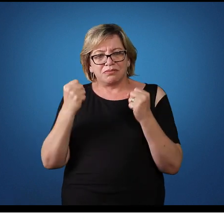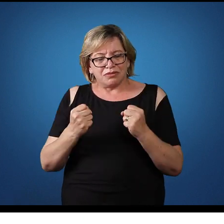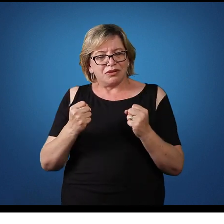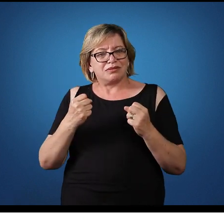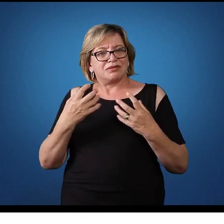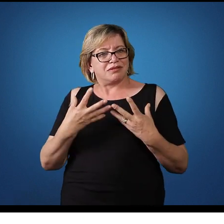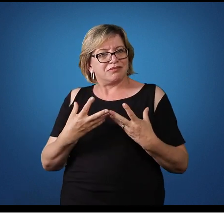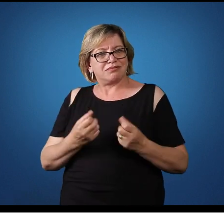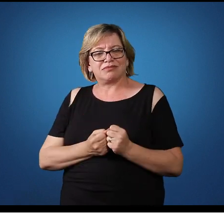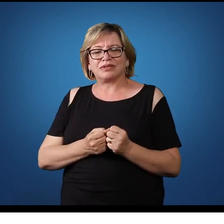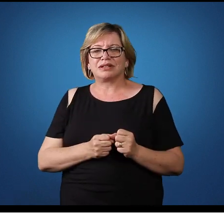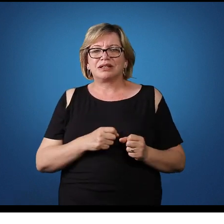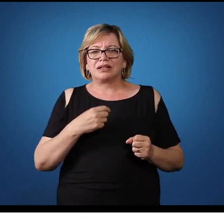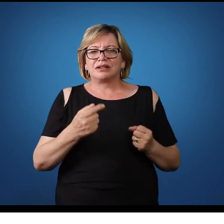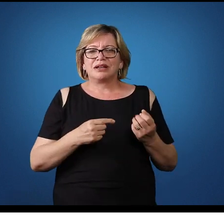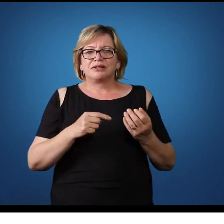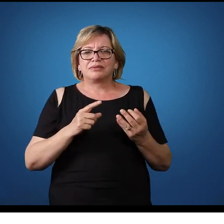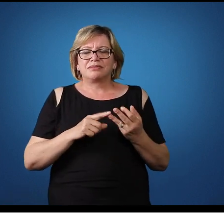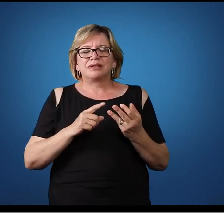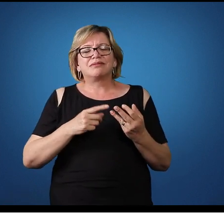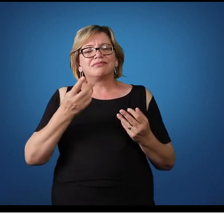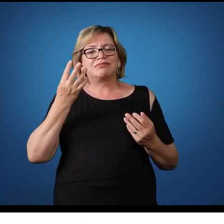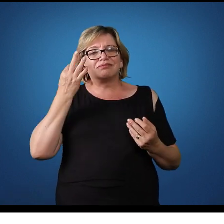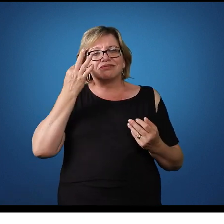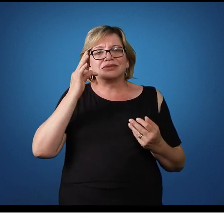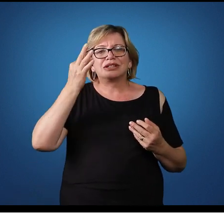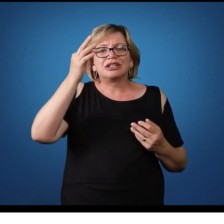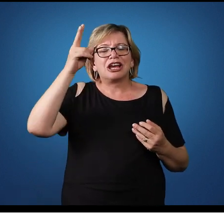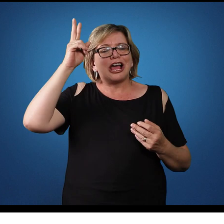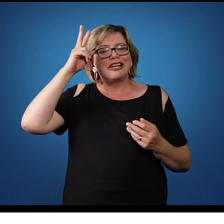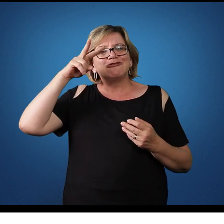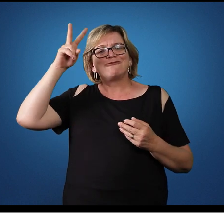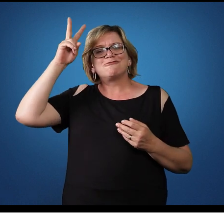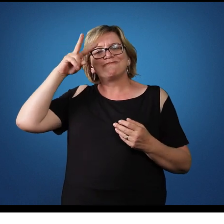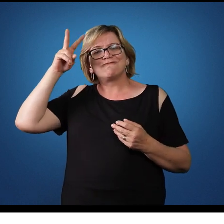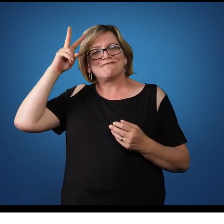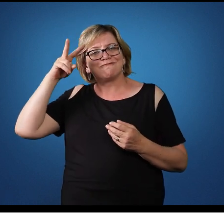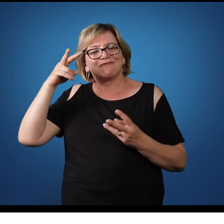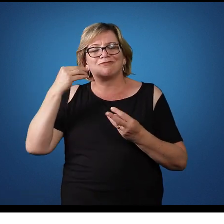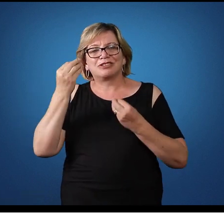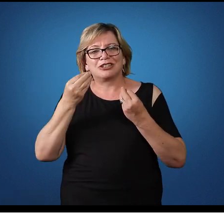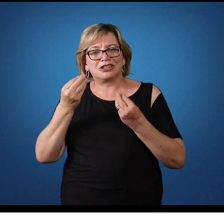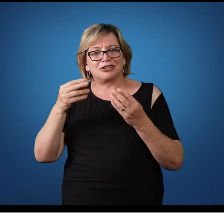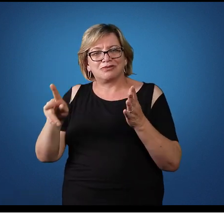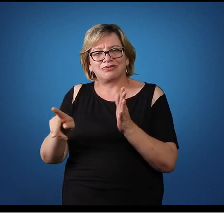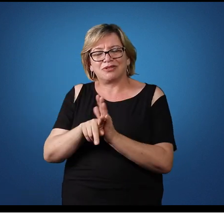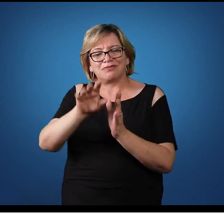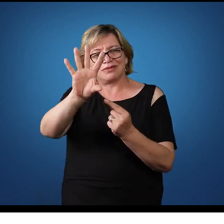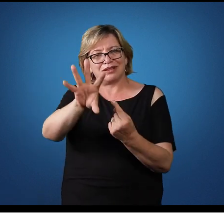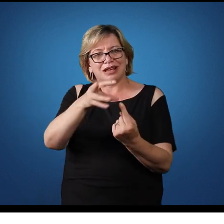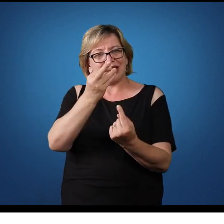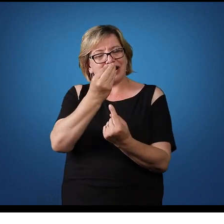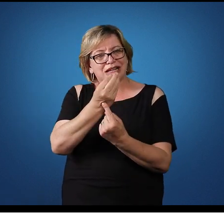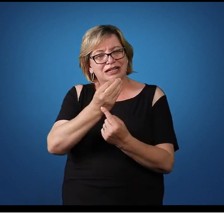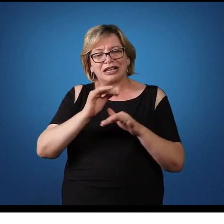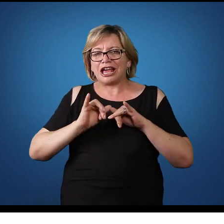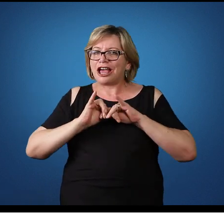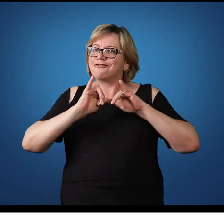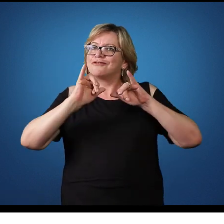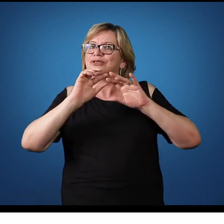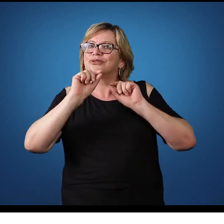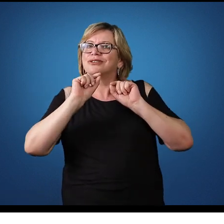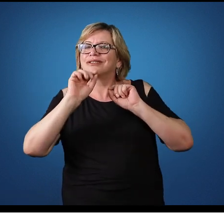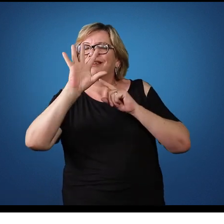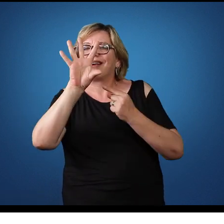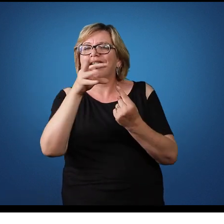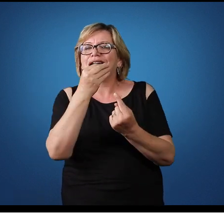levadas a sério. Há teorias que são históricas em relação à arte. Elas dizem que é